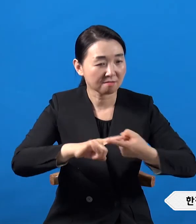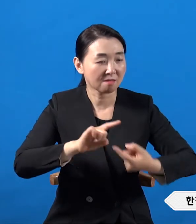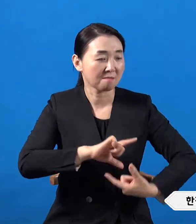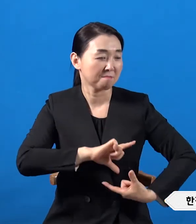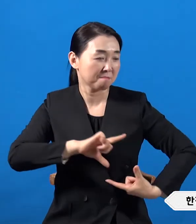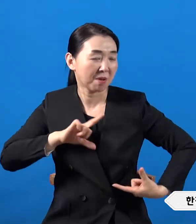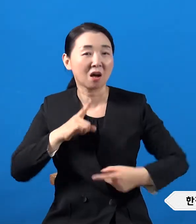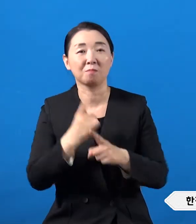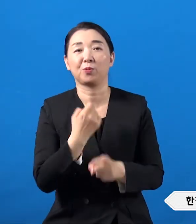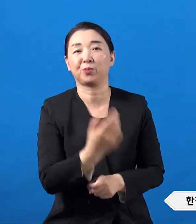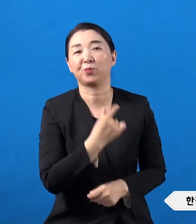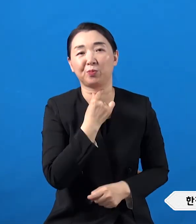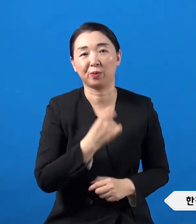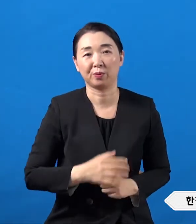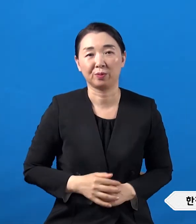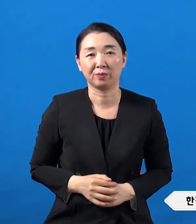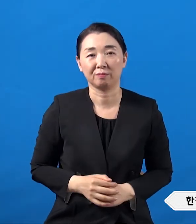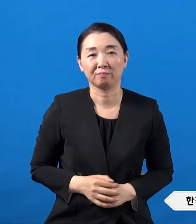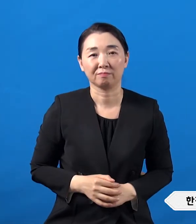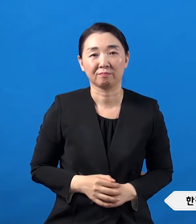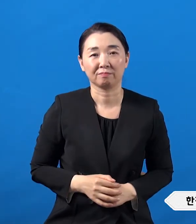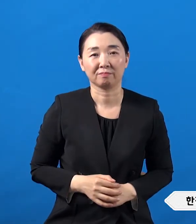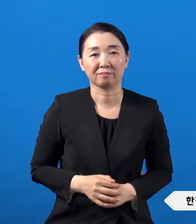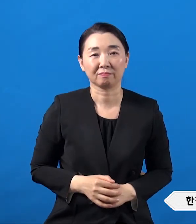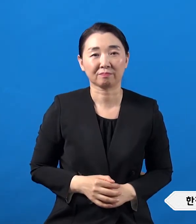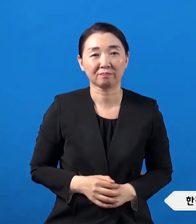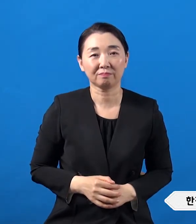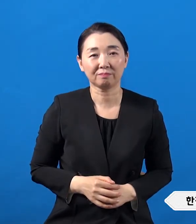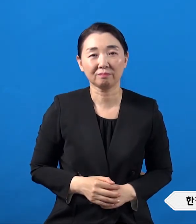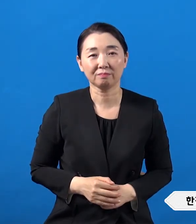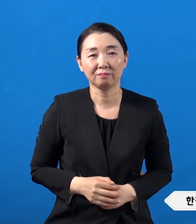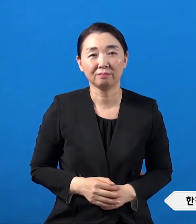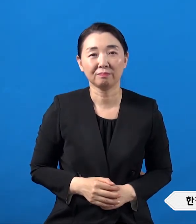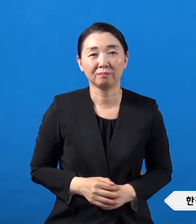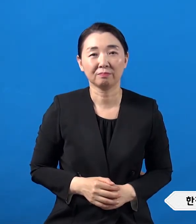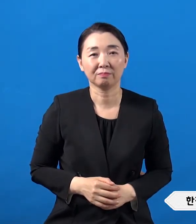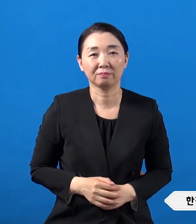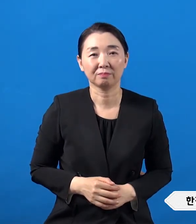출세해서 복수해줘야지. 그런 심리가 강하게 작용하지요.